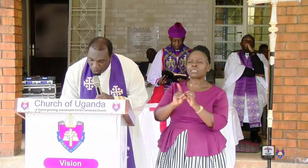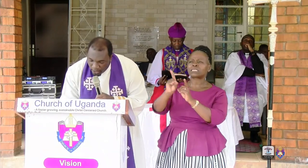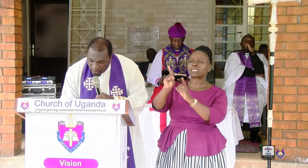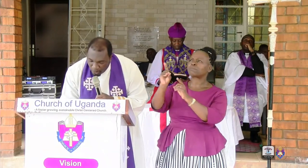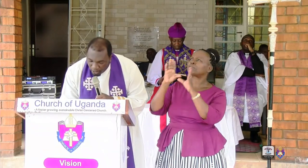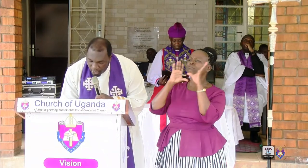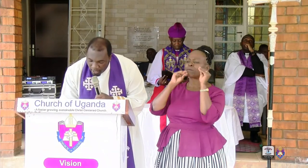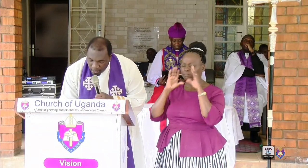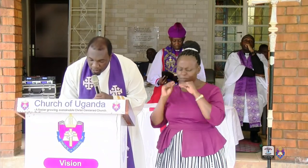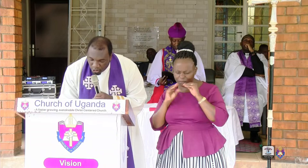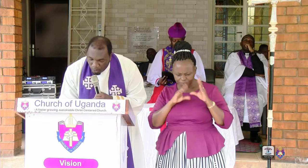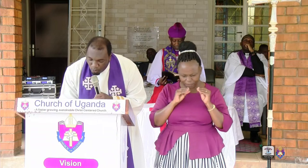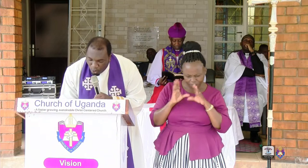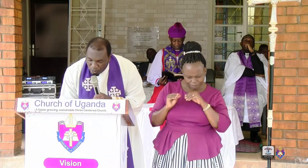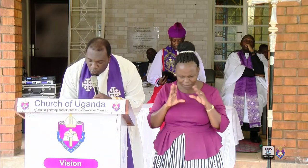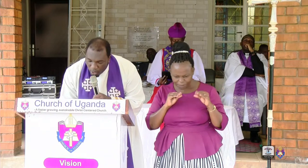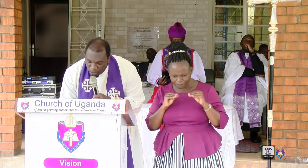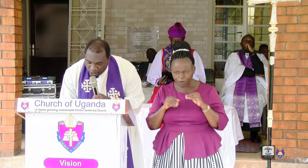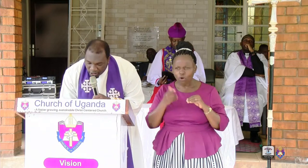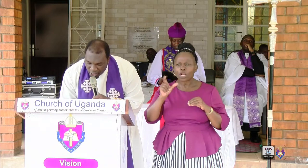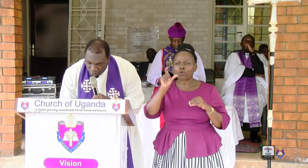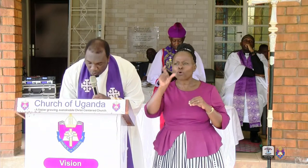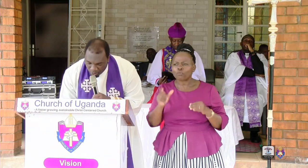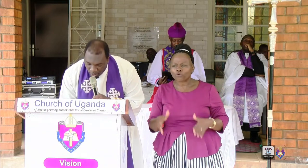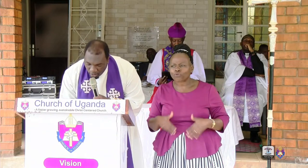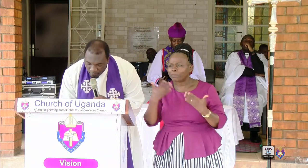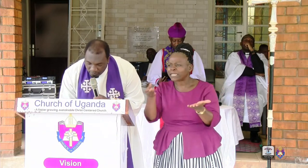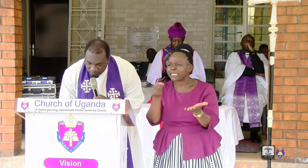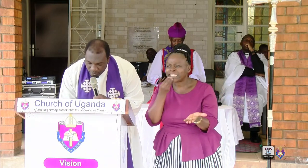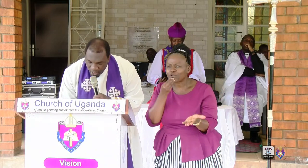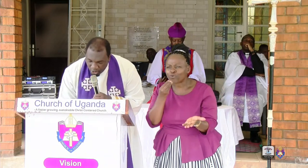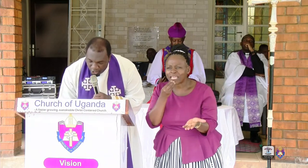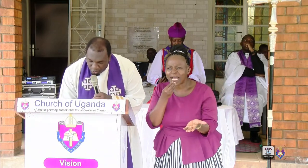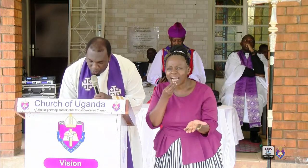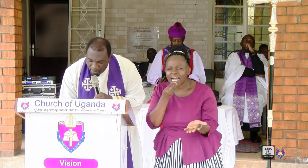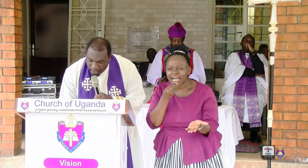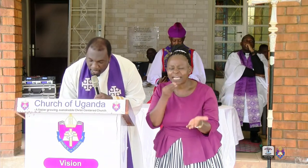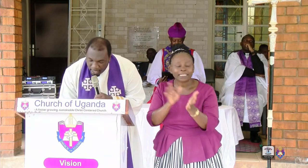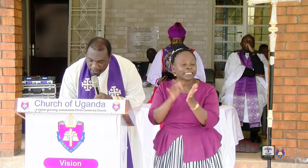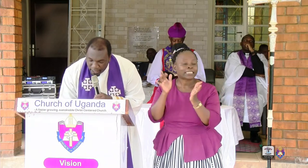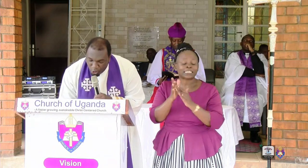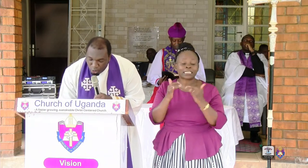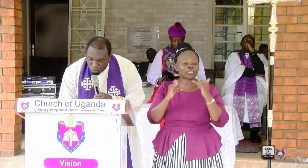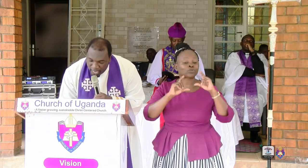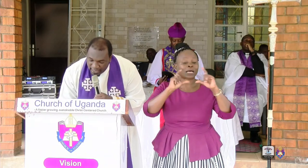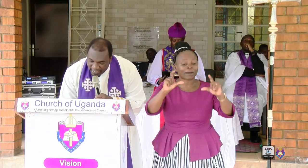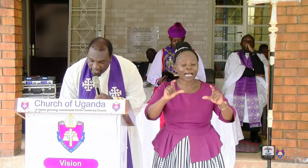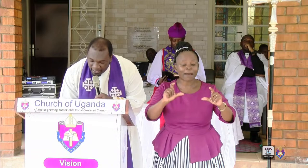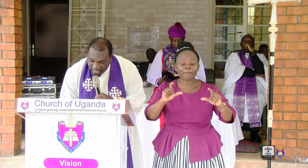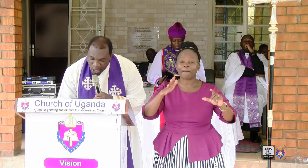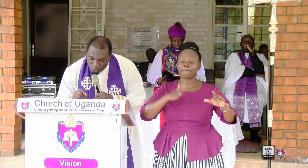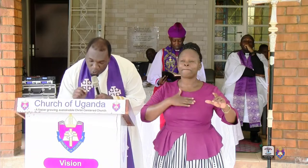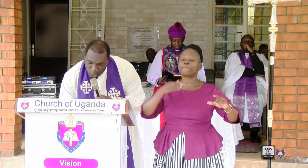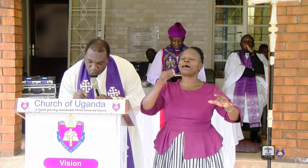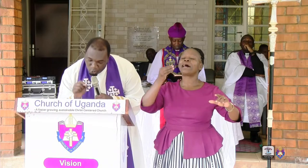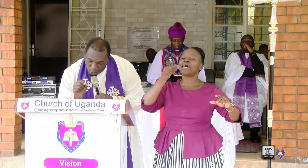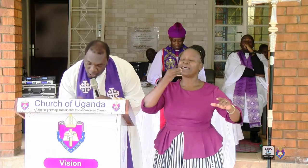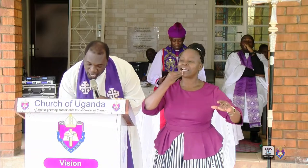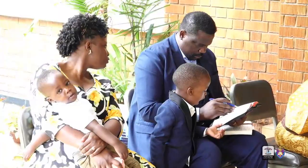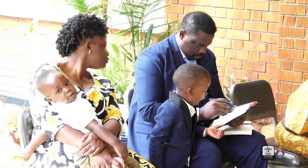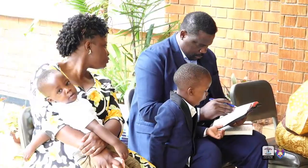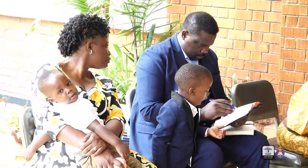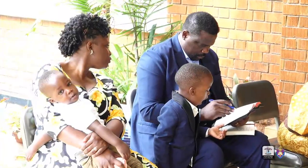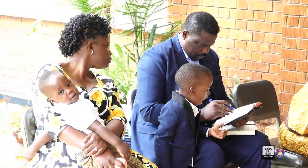boogera bokka na bokka nti waliwo omuntu amuleetedde ekyokulya. Yesu n'abagamba nti ekyokulya kyange kwe